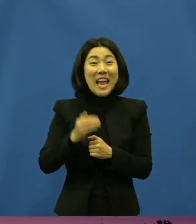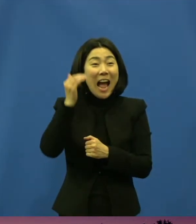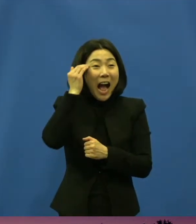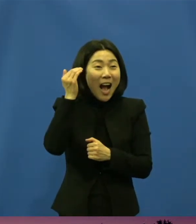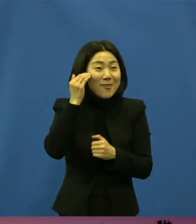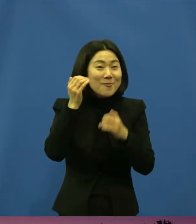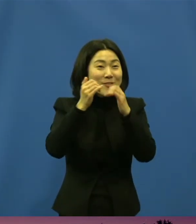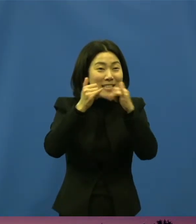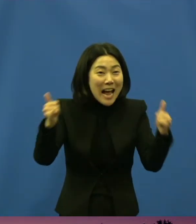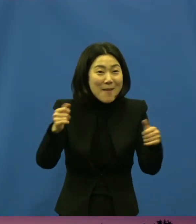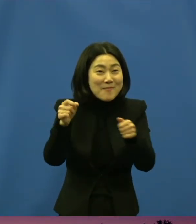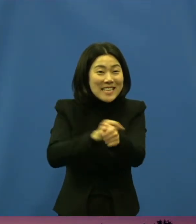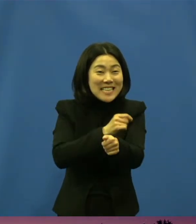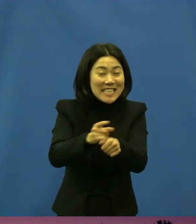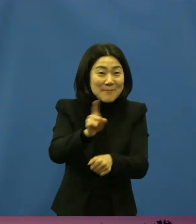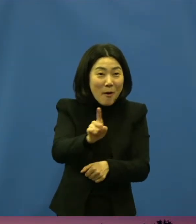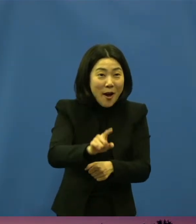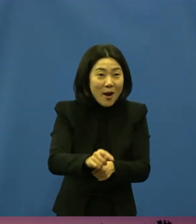민족이 별로 없을 거예요.